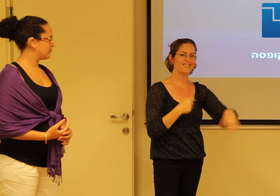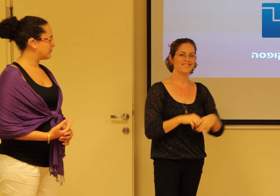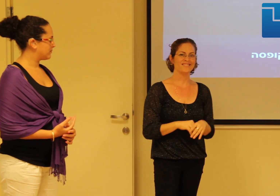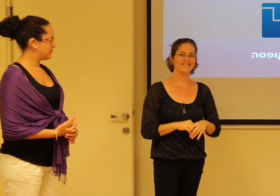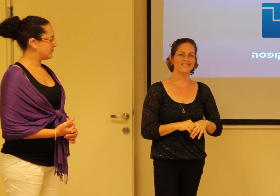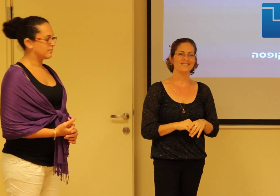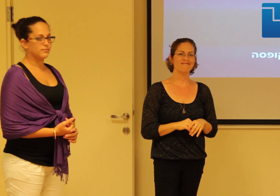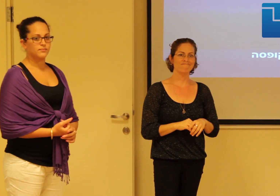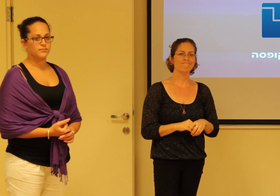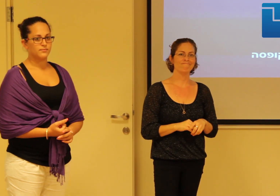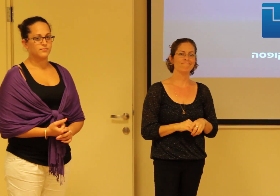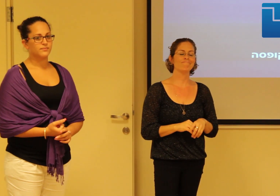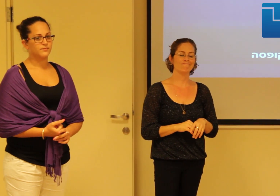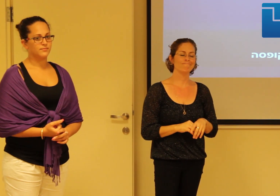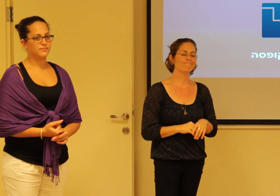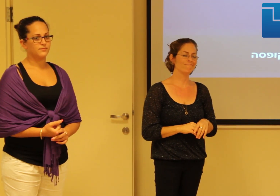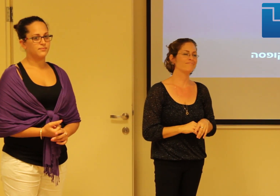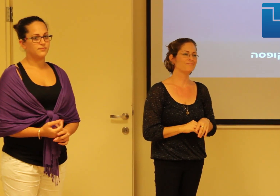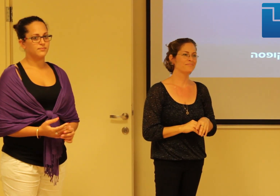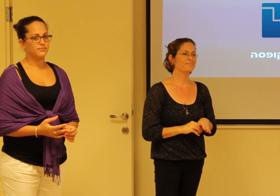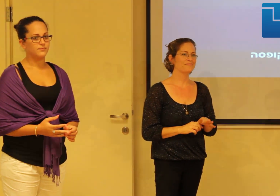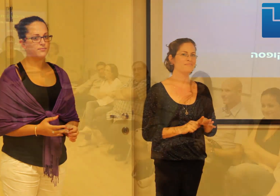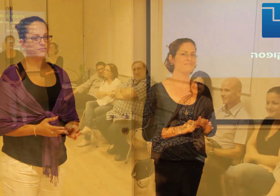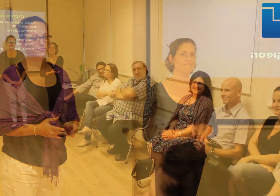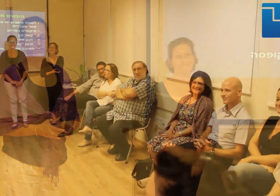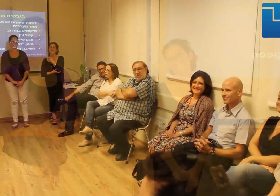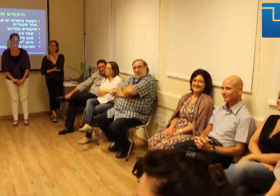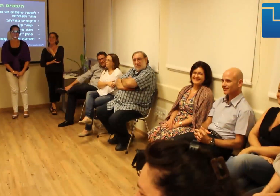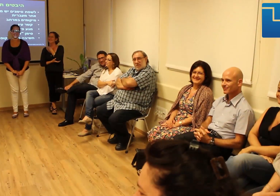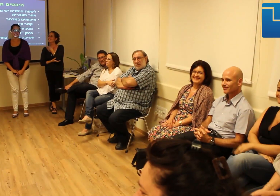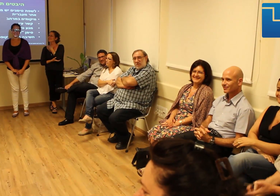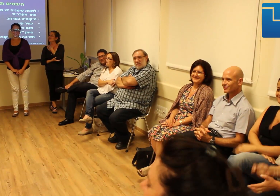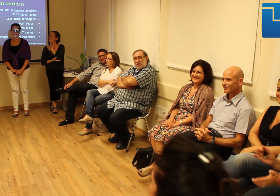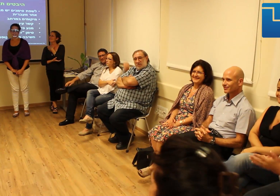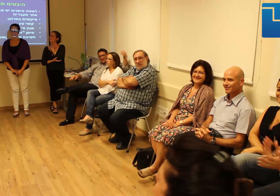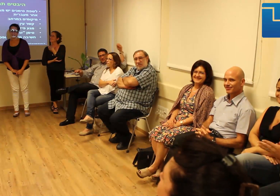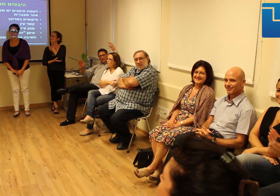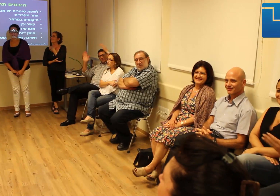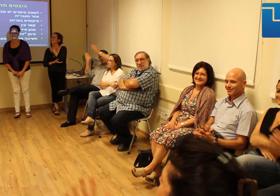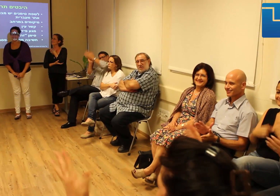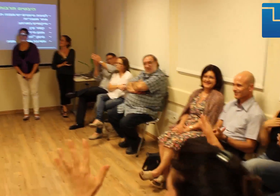גל, את הילדה, ואני לא בצד עם כל המשפחה שלי. אפשר למחוא כפיים. אפשר למחוא כפיים.